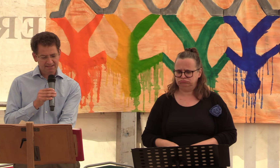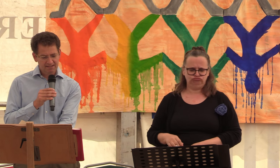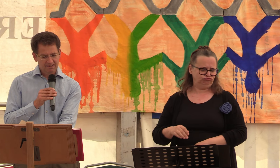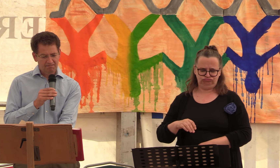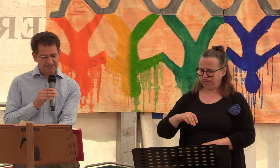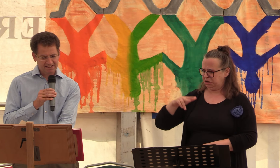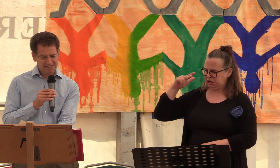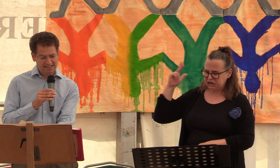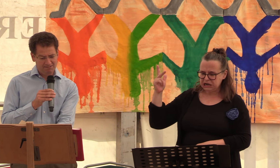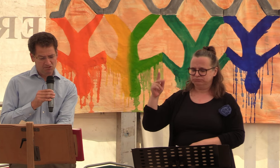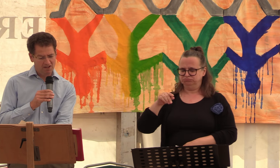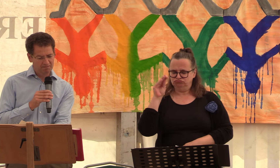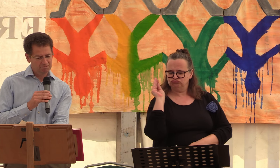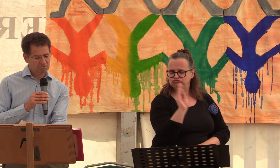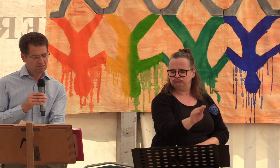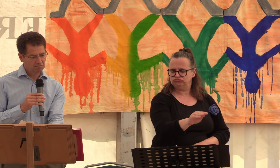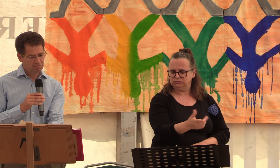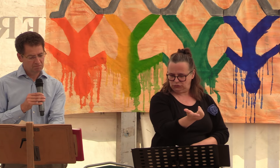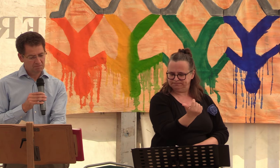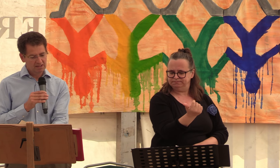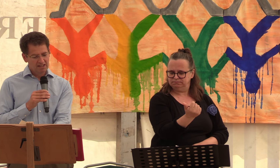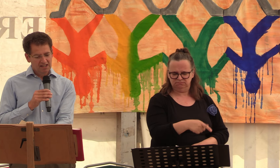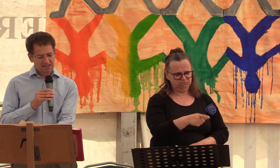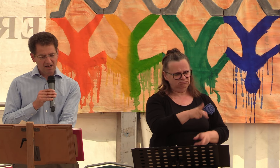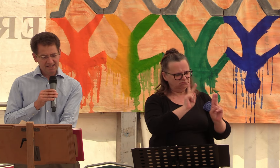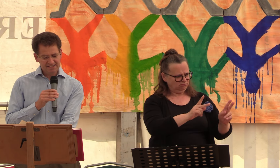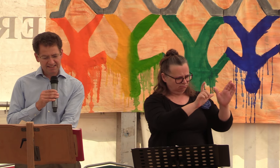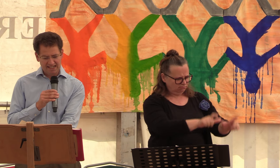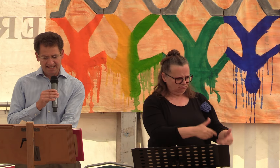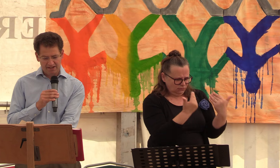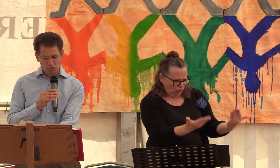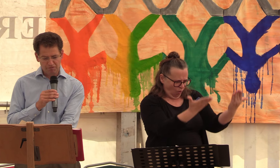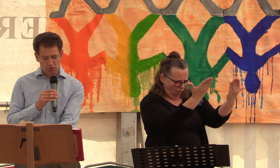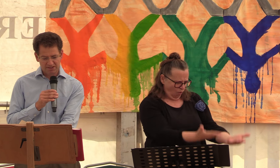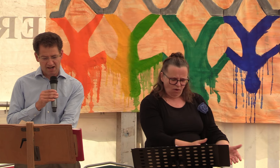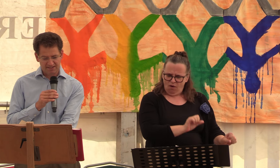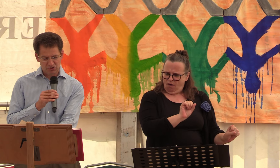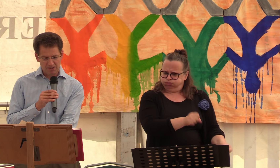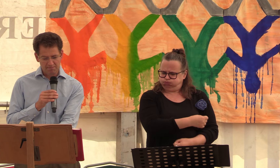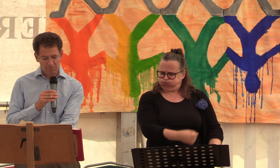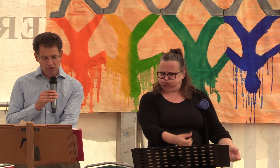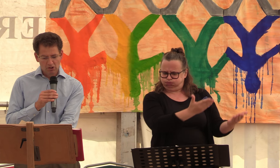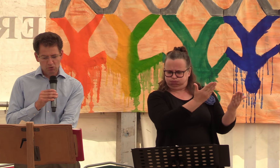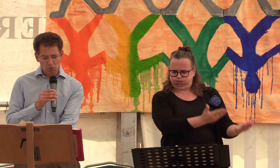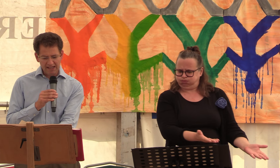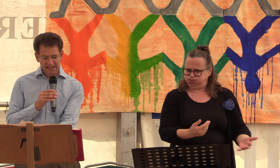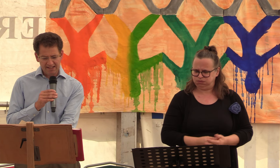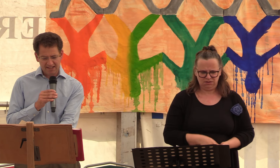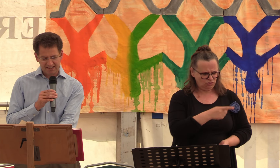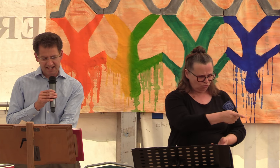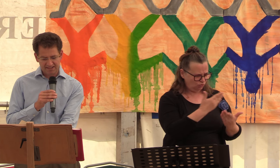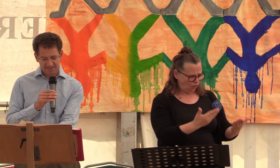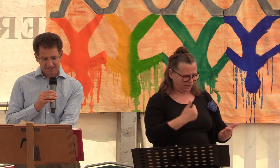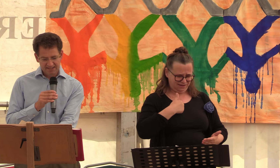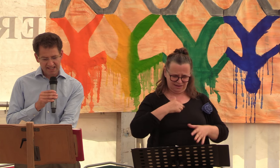alles, was gesehen war. Da ließ ihn sein Herr rufen und sagte zu ihm: Du